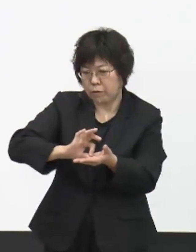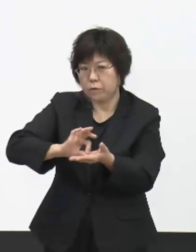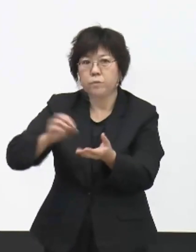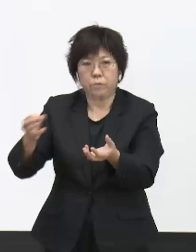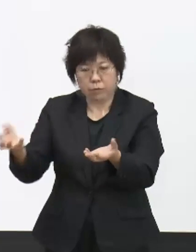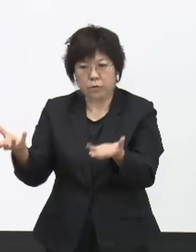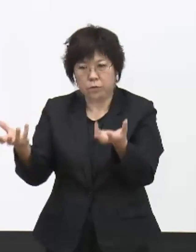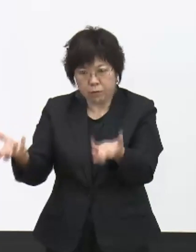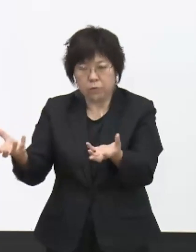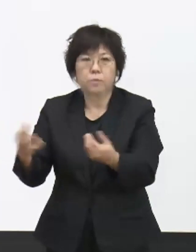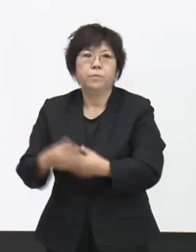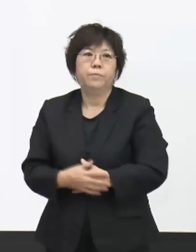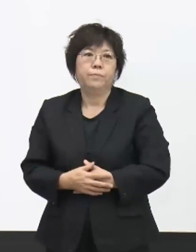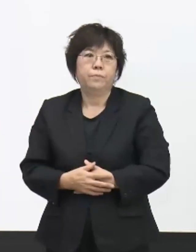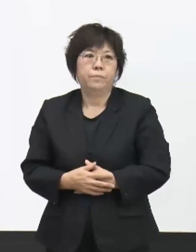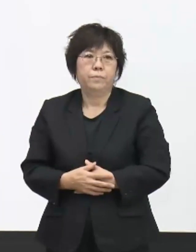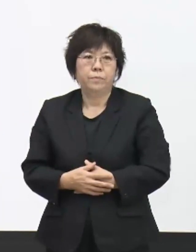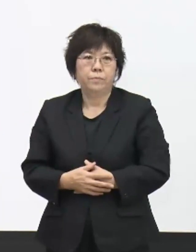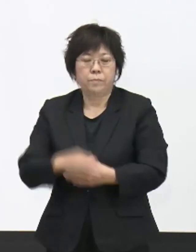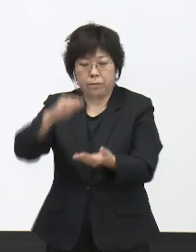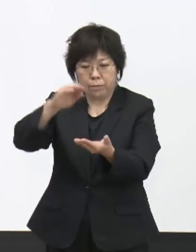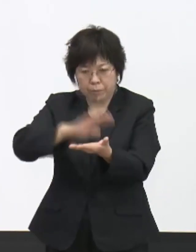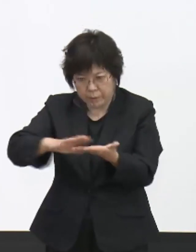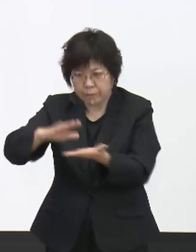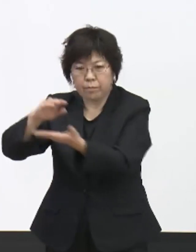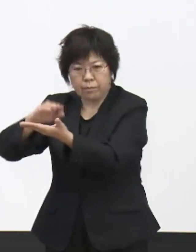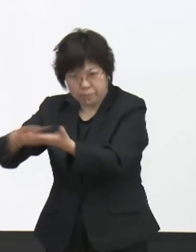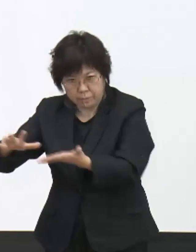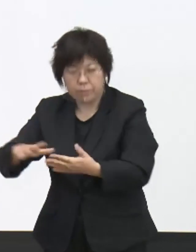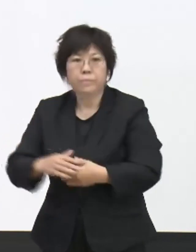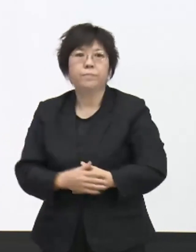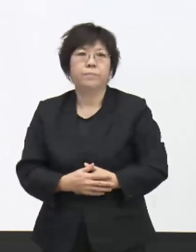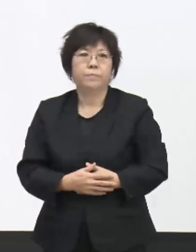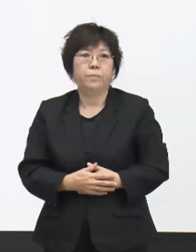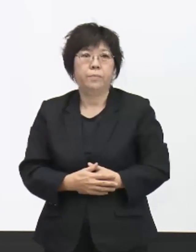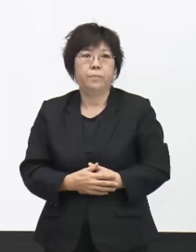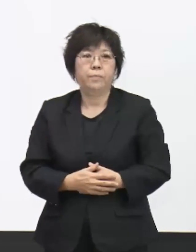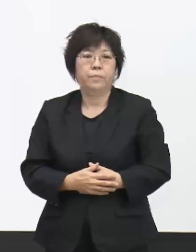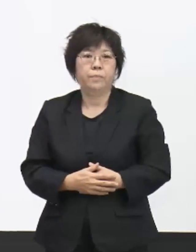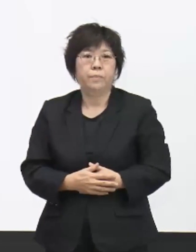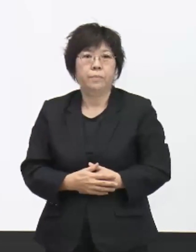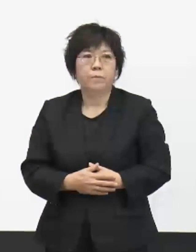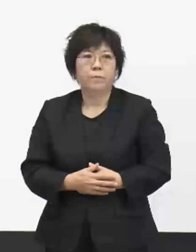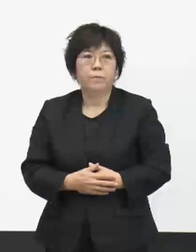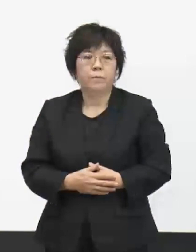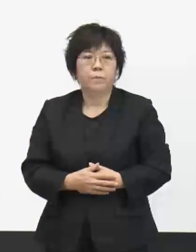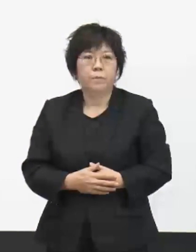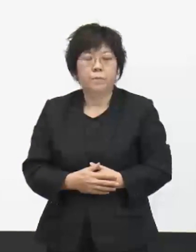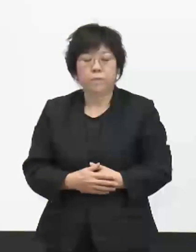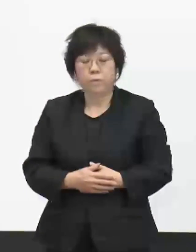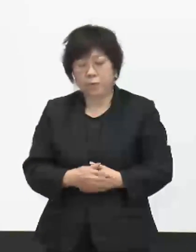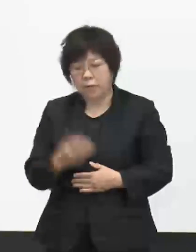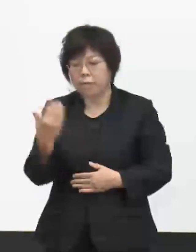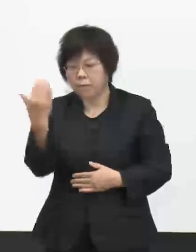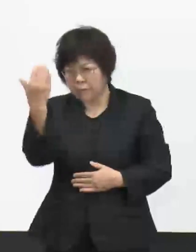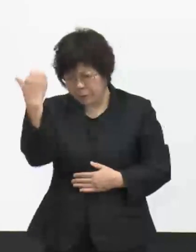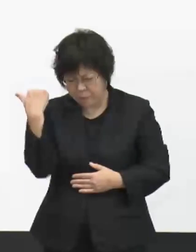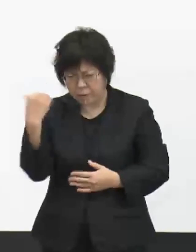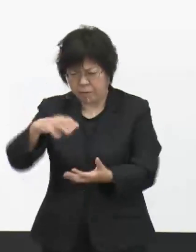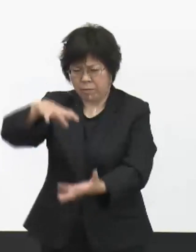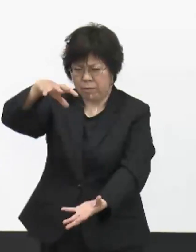として使われることとなります。これによって焼却で発生